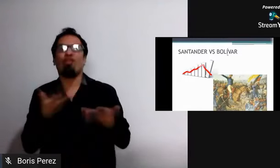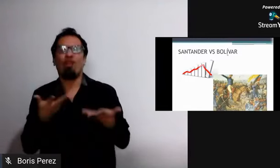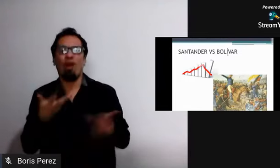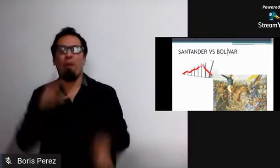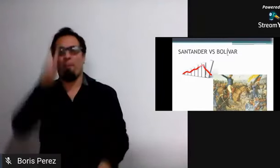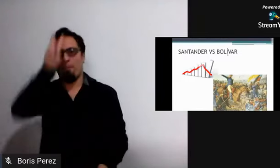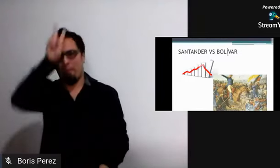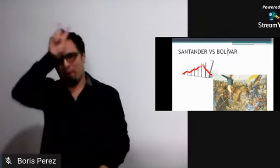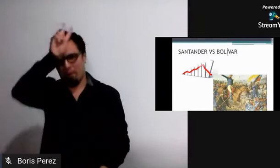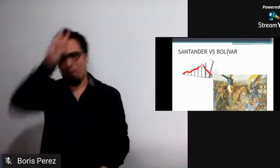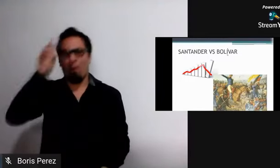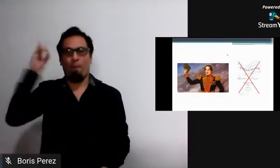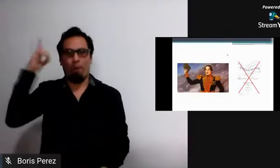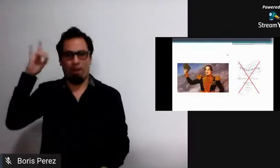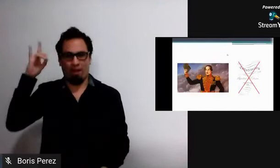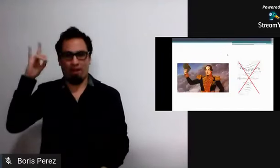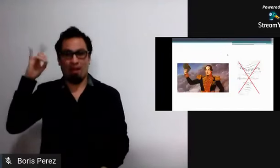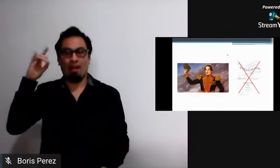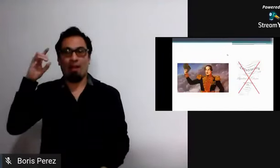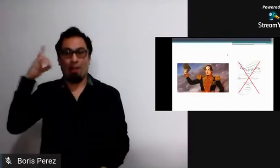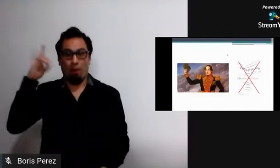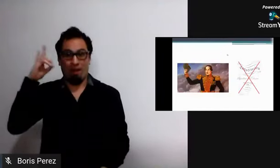Ahí vemos una imagen de Simón Bolívar,